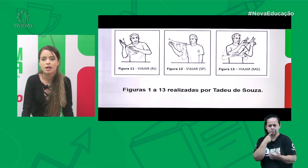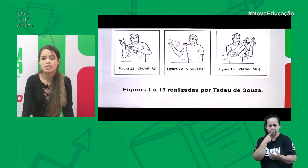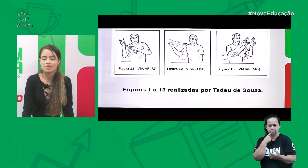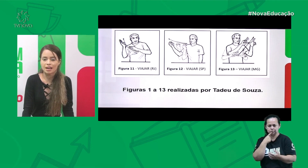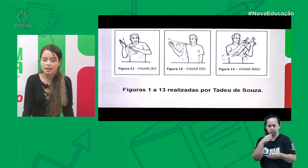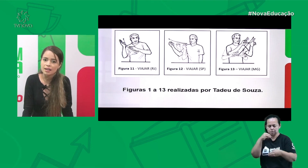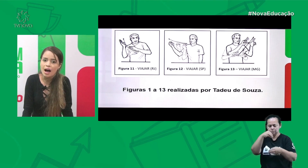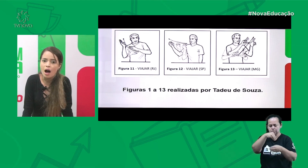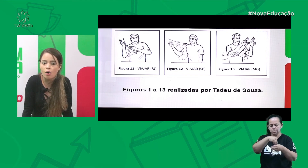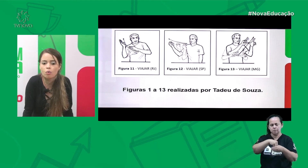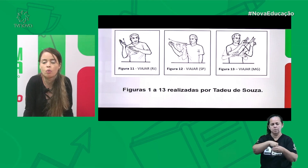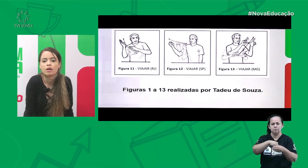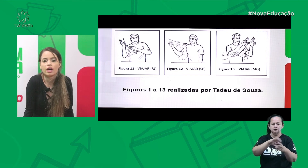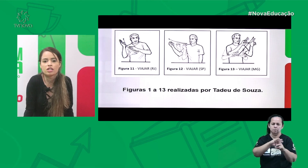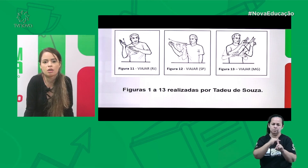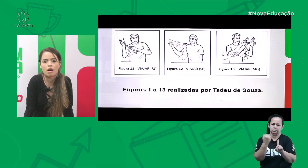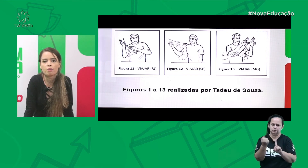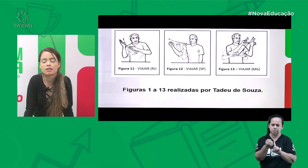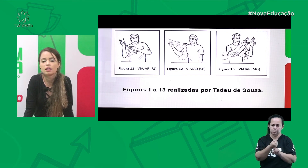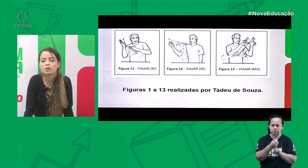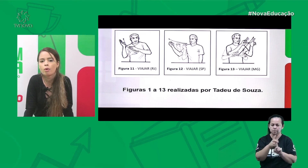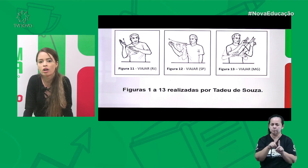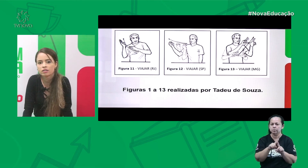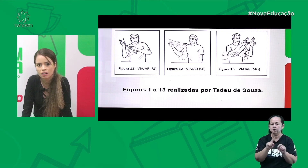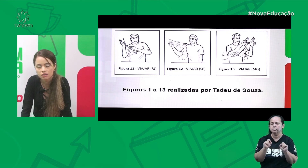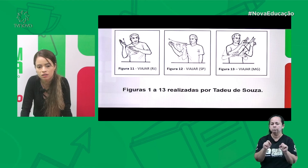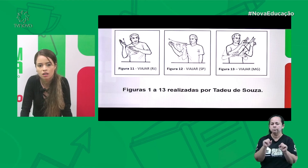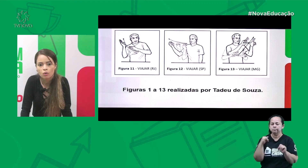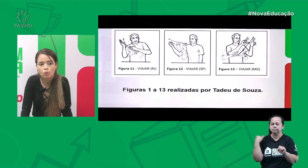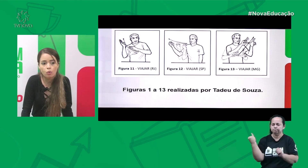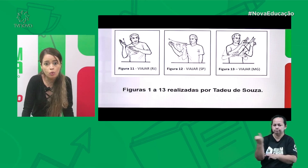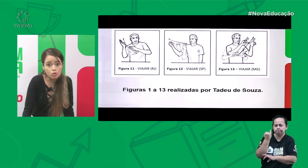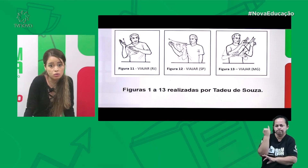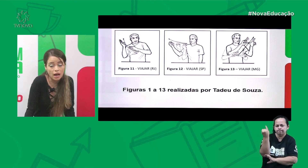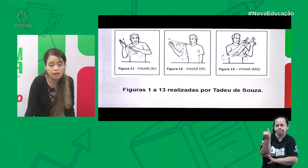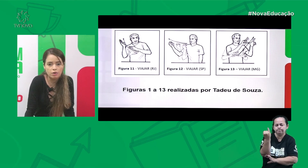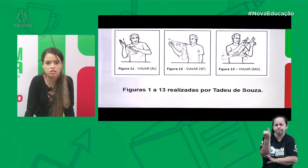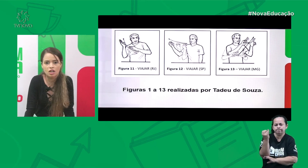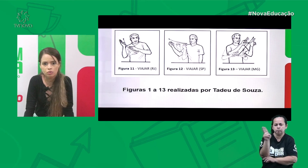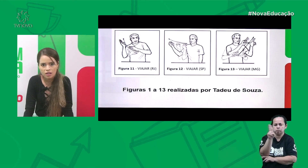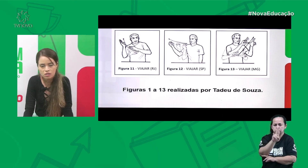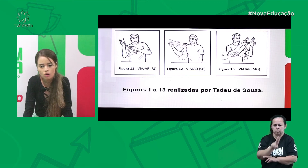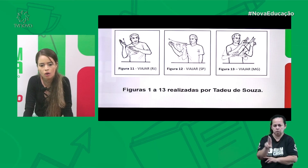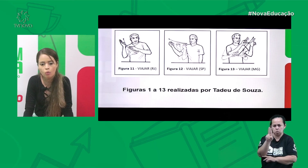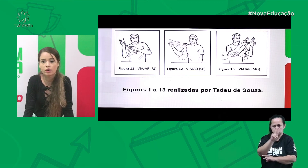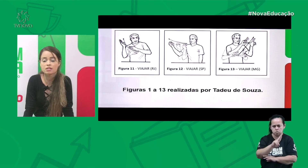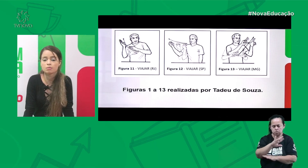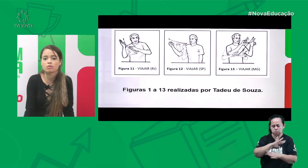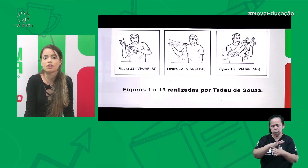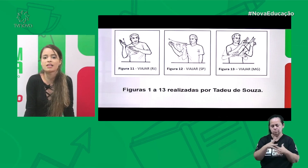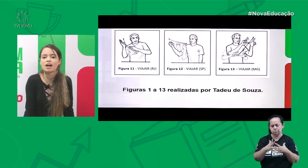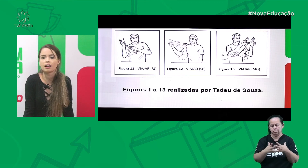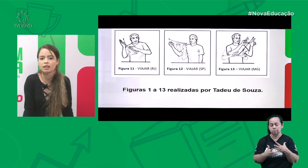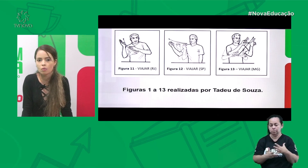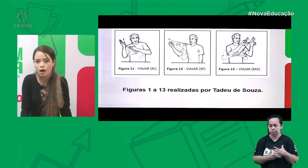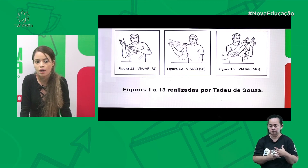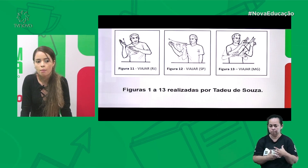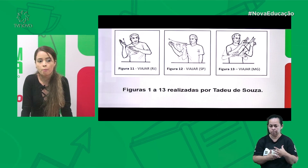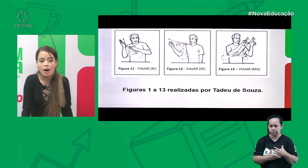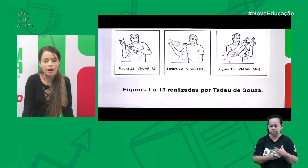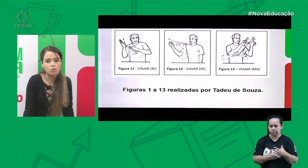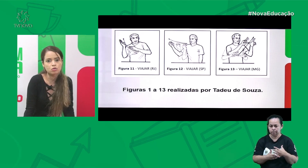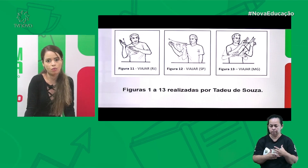então seria algo extremamente importante o uso da Libras dentro da escola, o conhecimento dessa